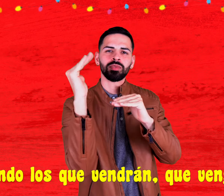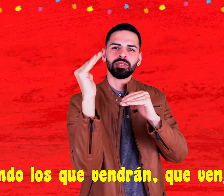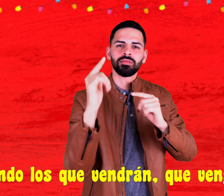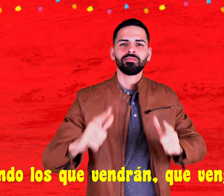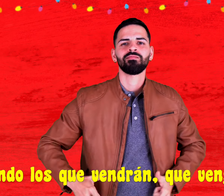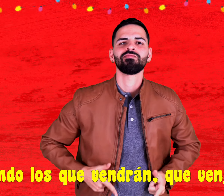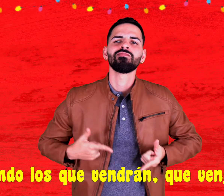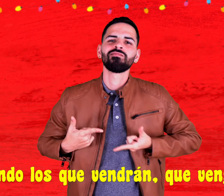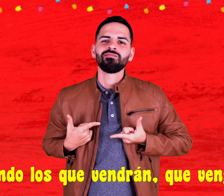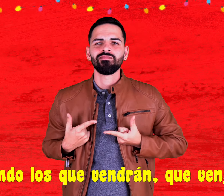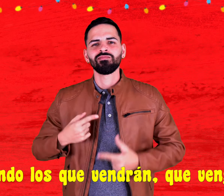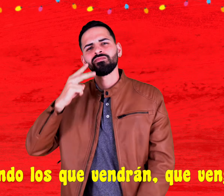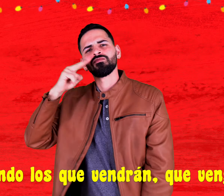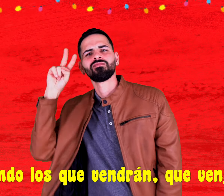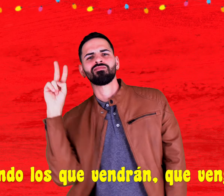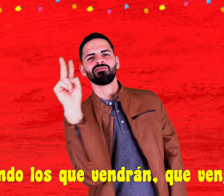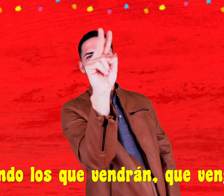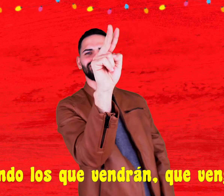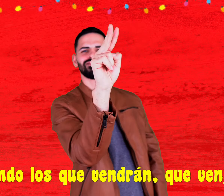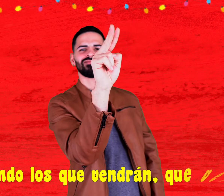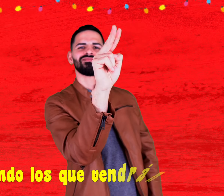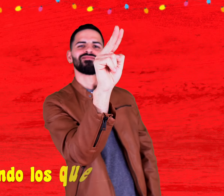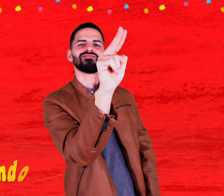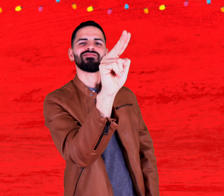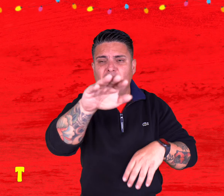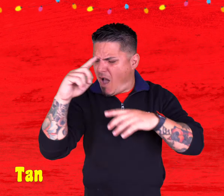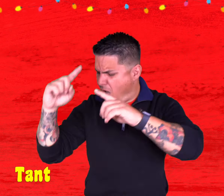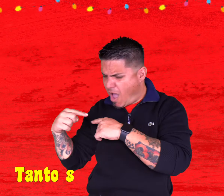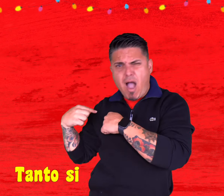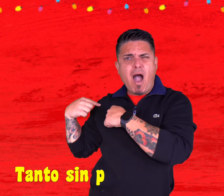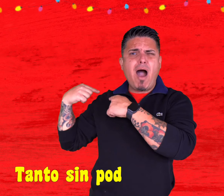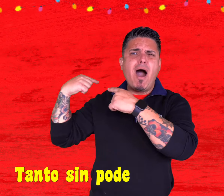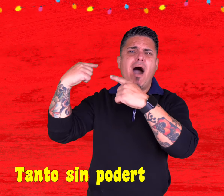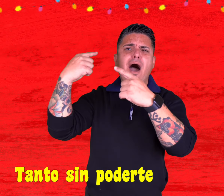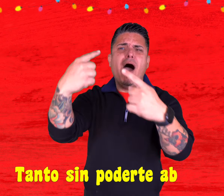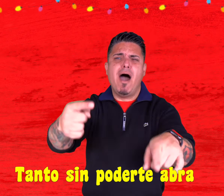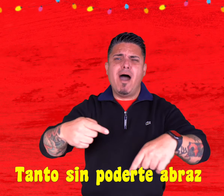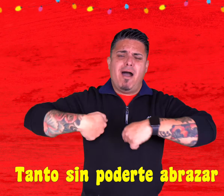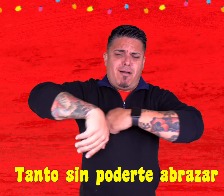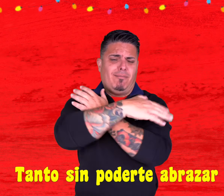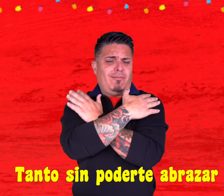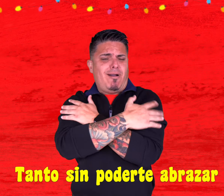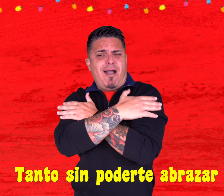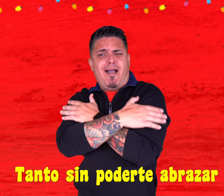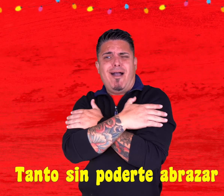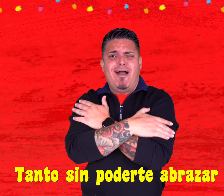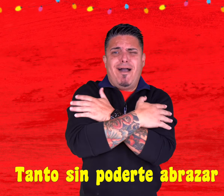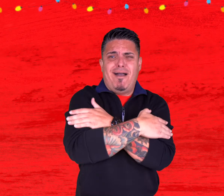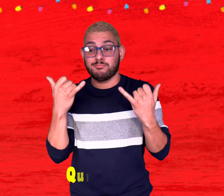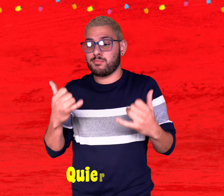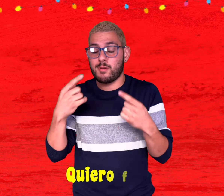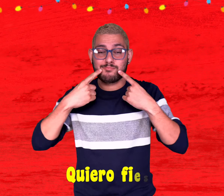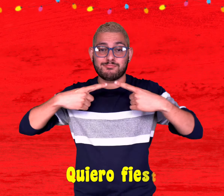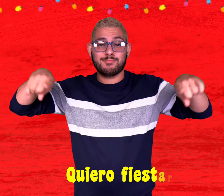los que vendrán, que vengan ya. Tanto sin poderte abrazar, que es tu vida,